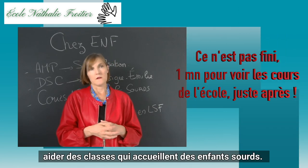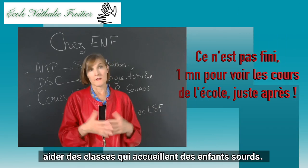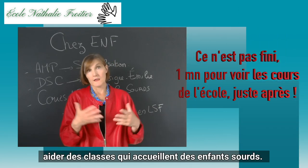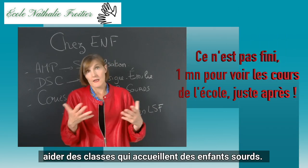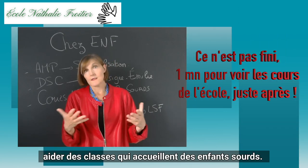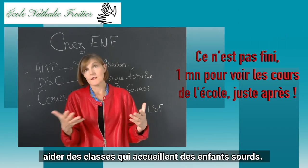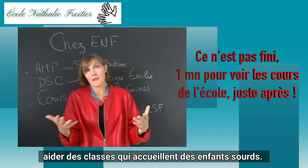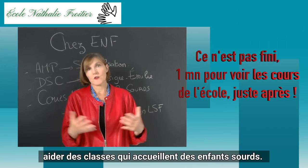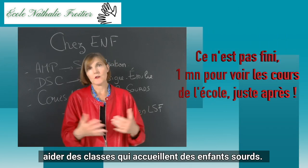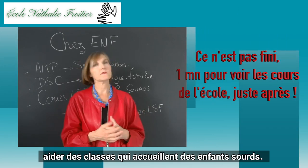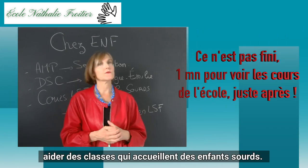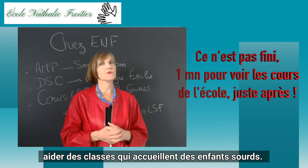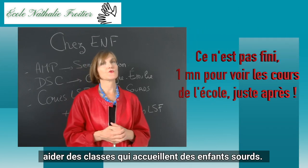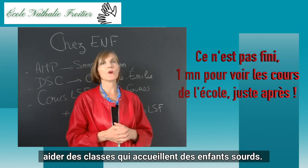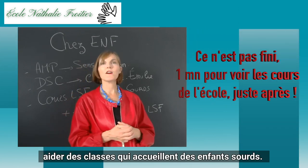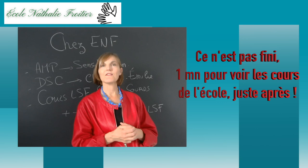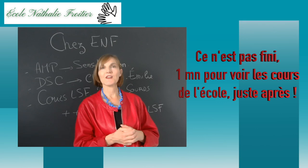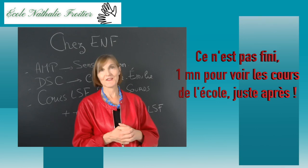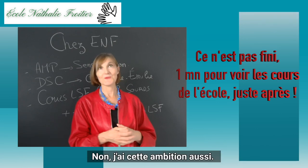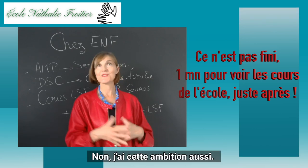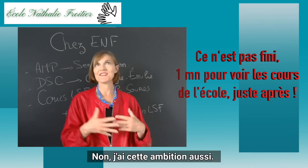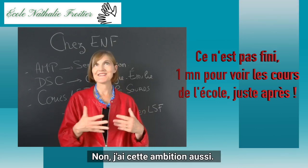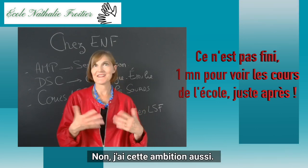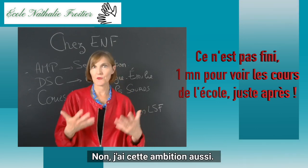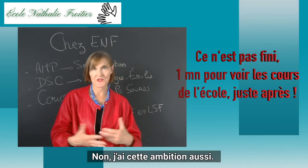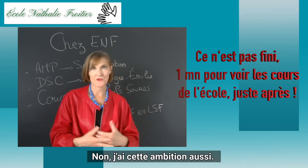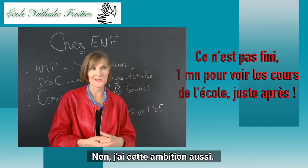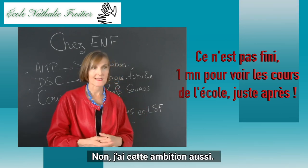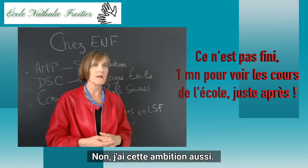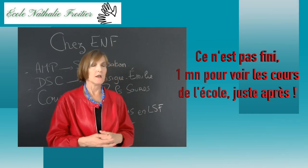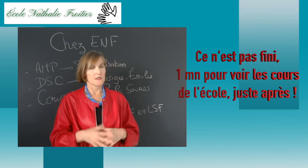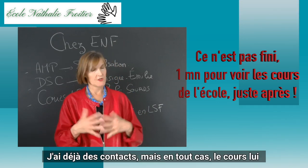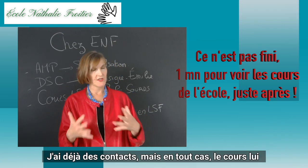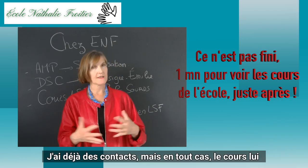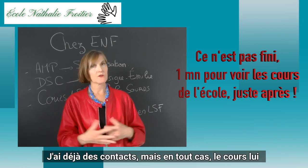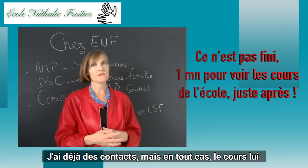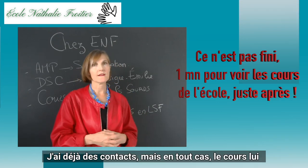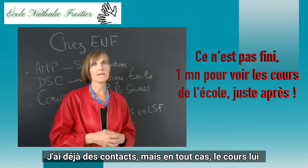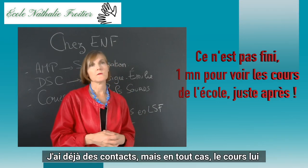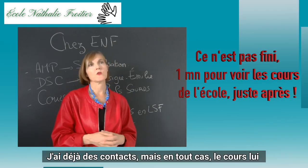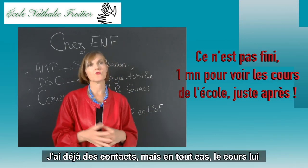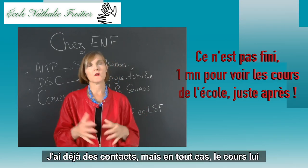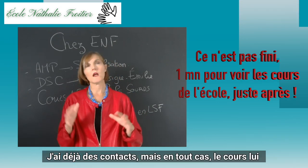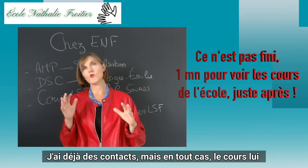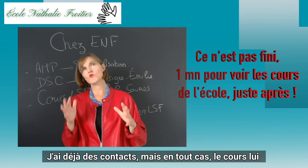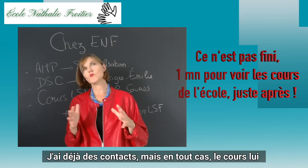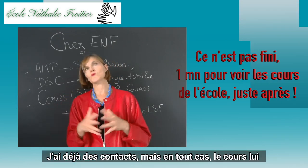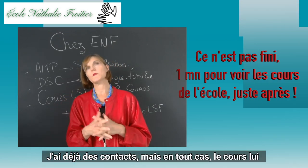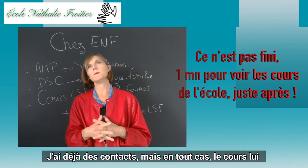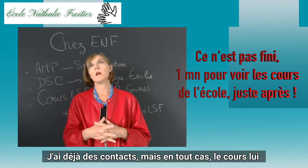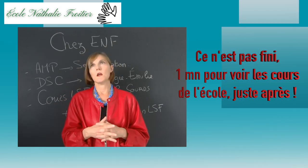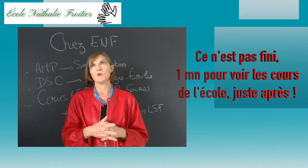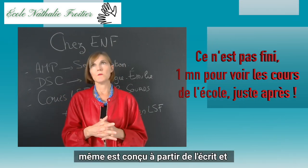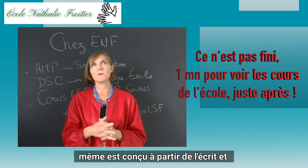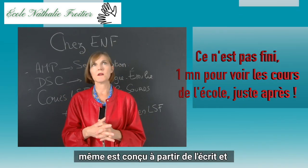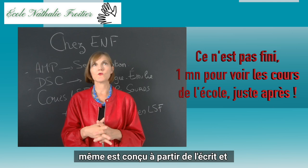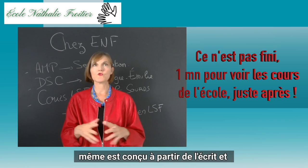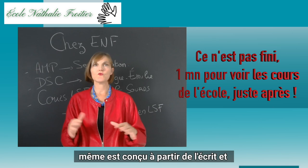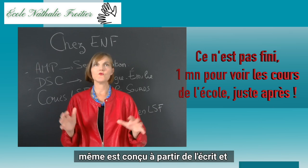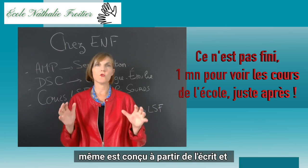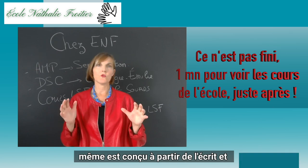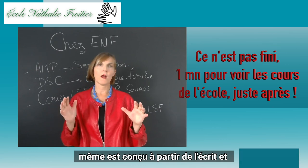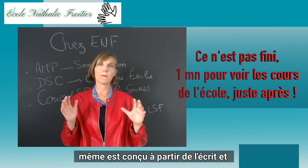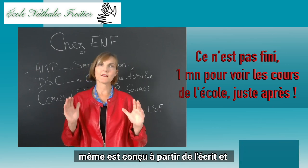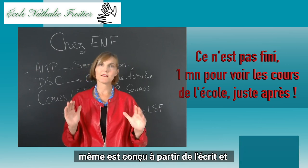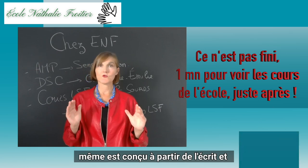classes qui accueillent des enfants sourds voilà donc j'ai cette ambition aussi j'ai déjà des contacts mais en tout cas le cours lui-même est